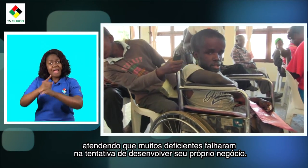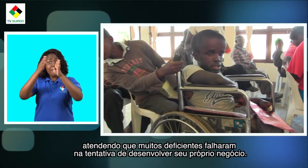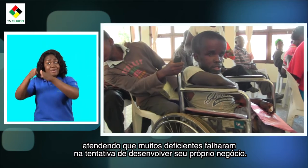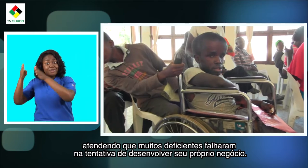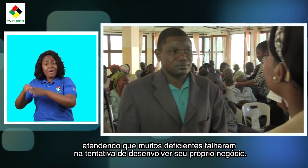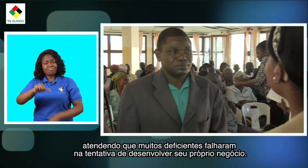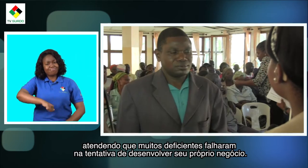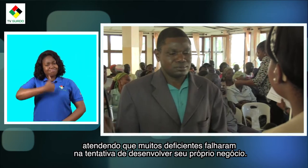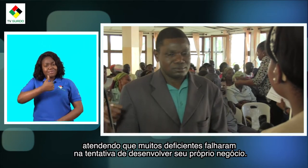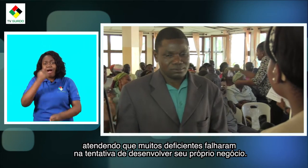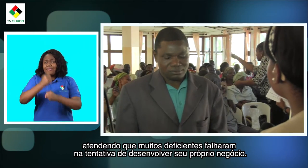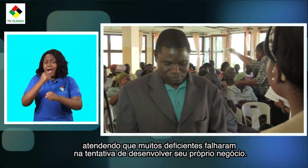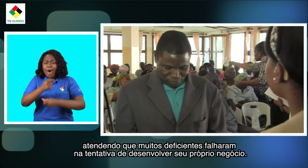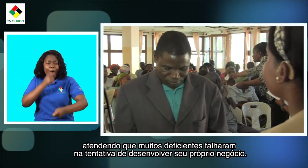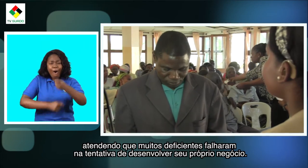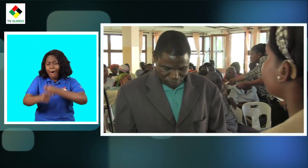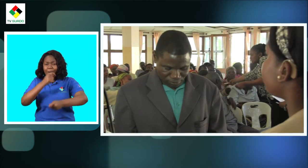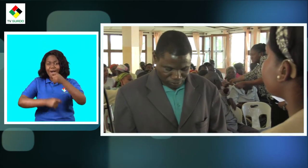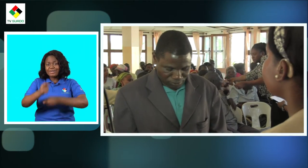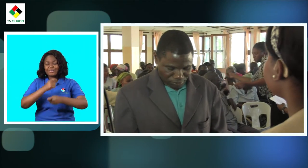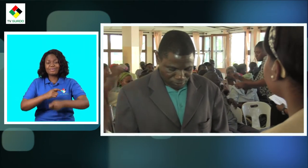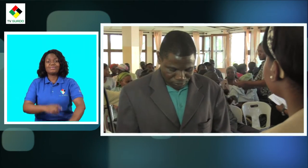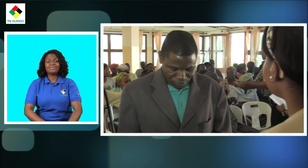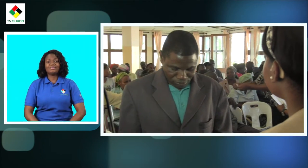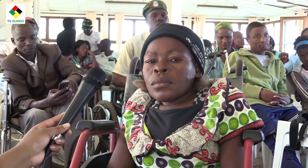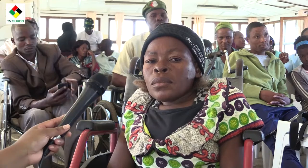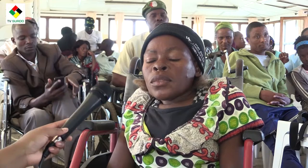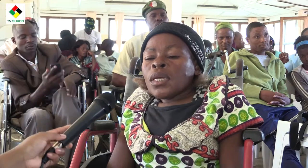falharam na tentativa de desenvolver seu próprio negócio.